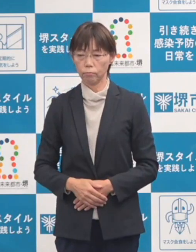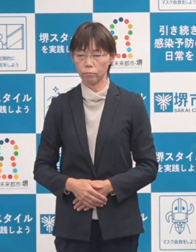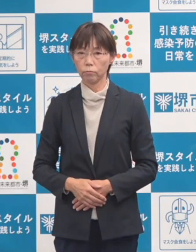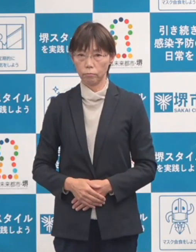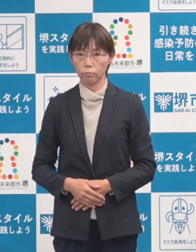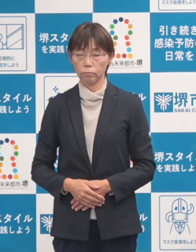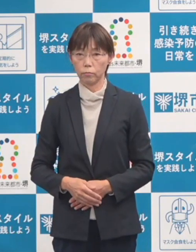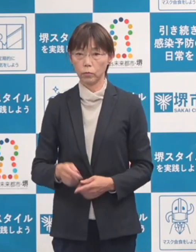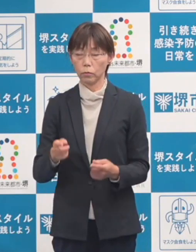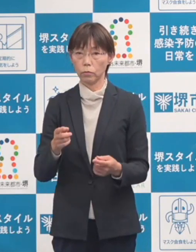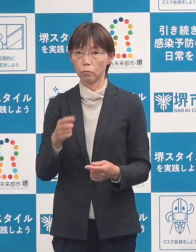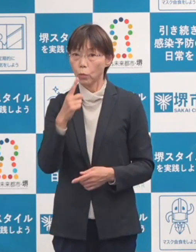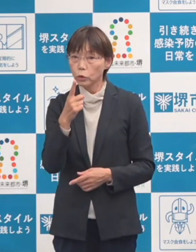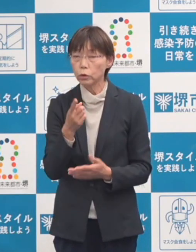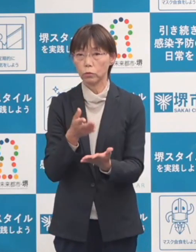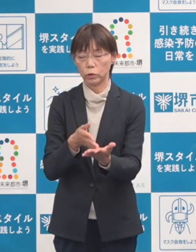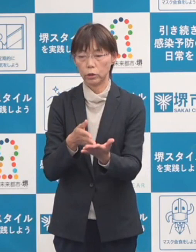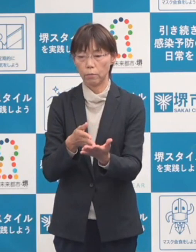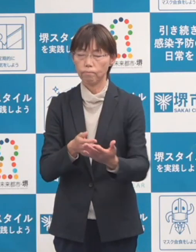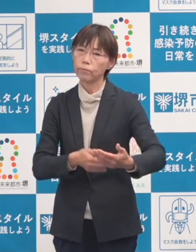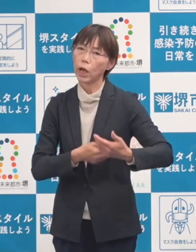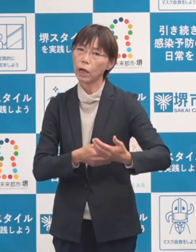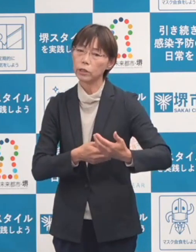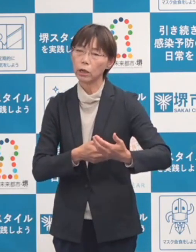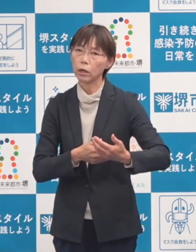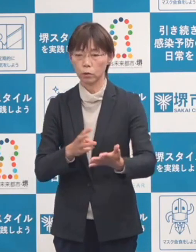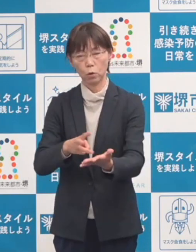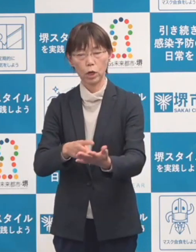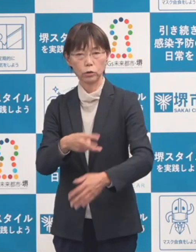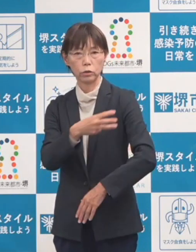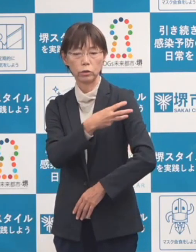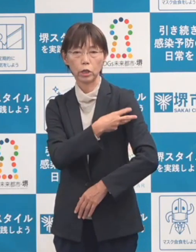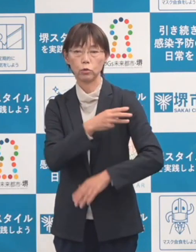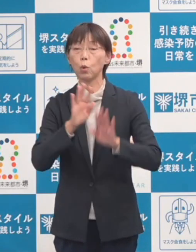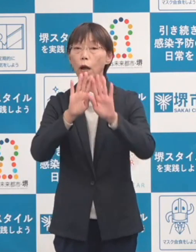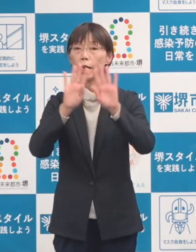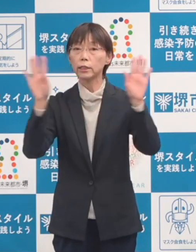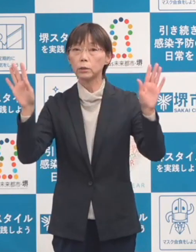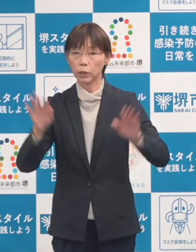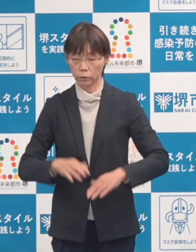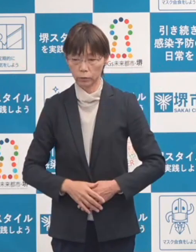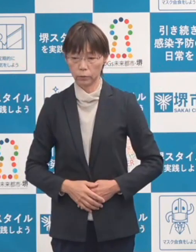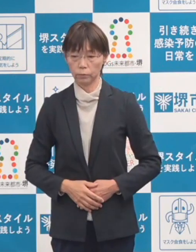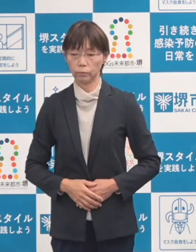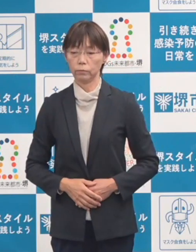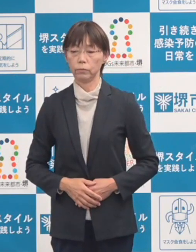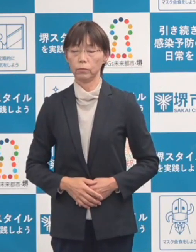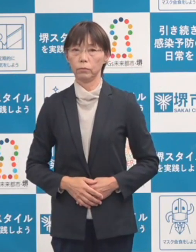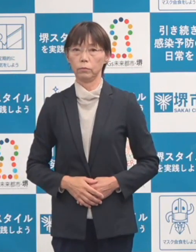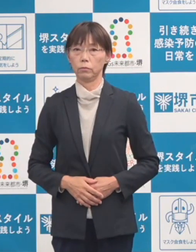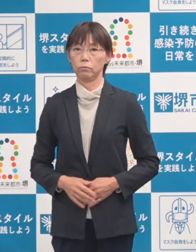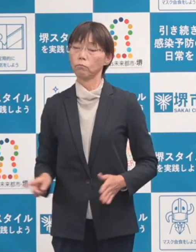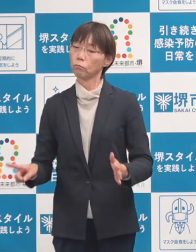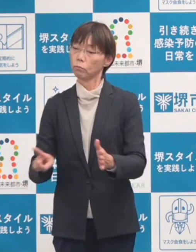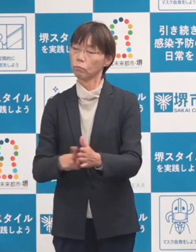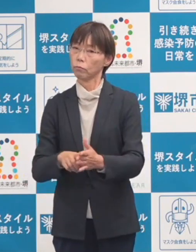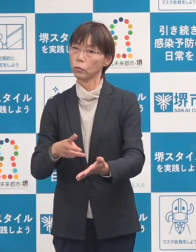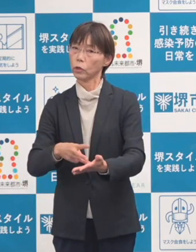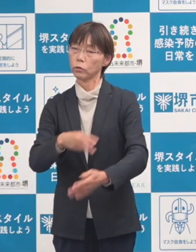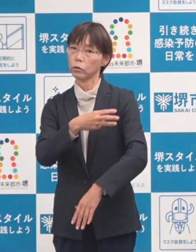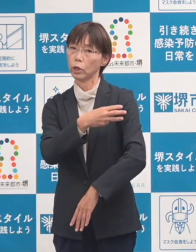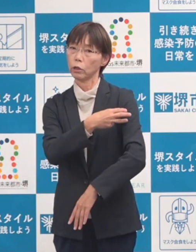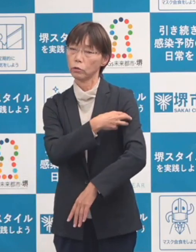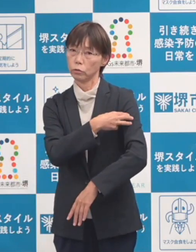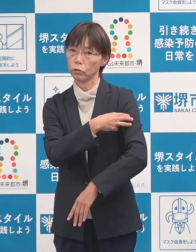児の方へのワクチン接種を開始をいたします。こちらは今までワクチン接種は5歳